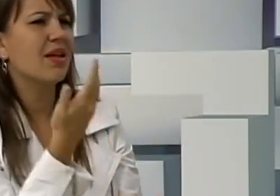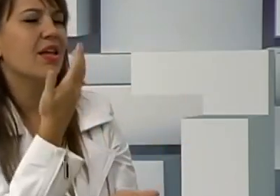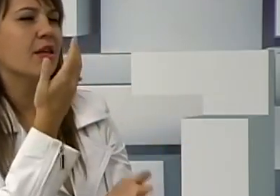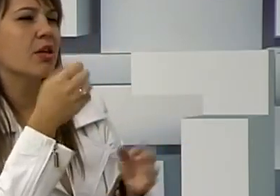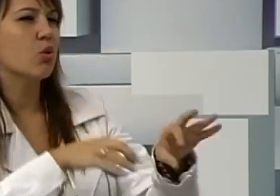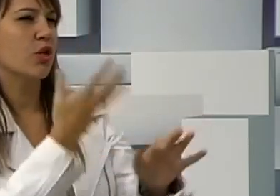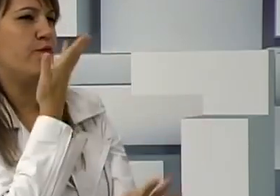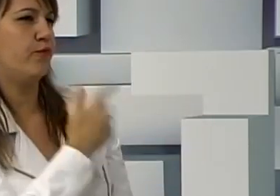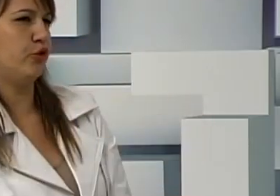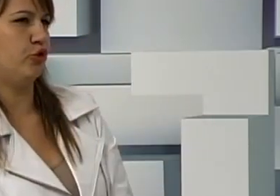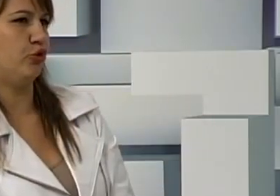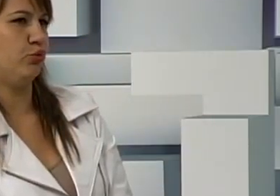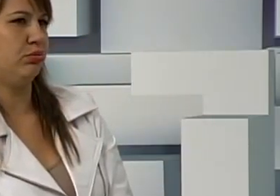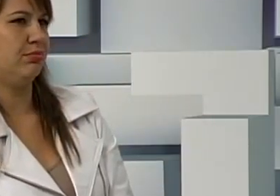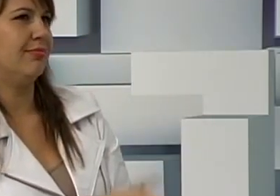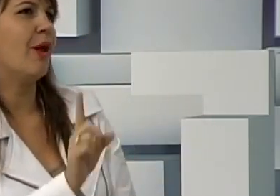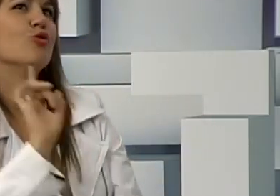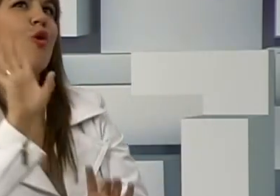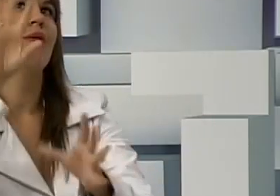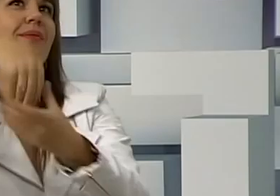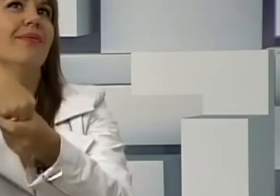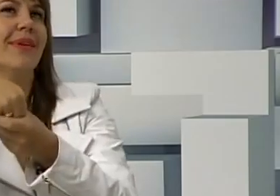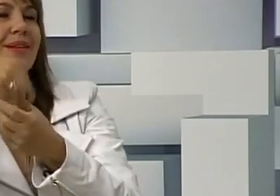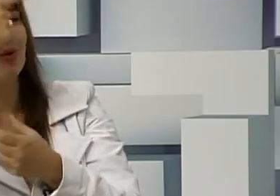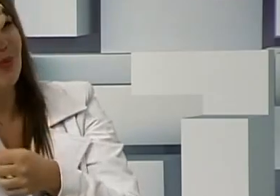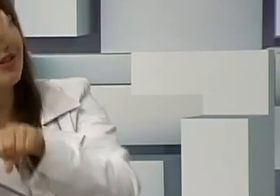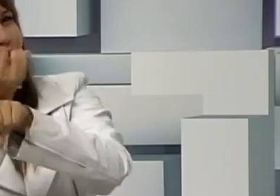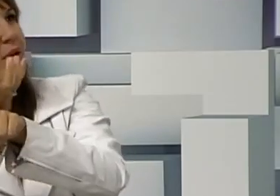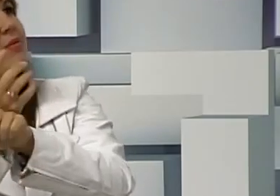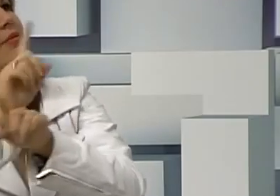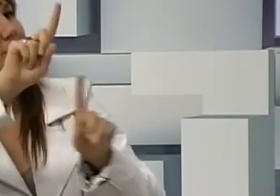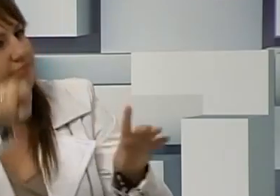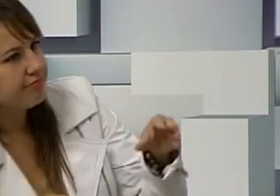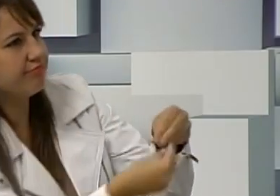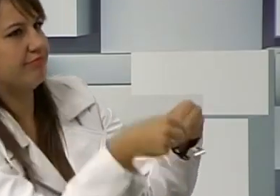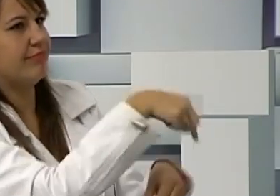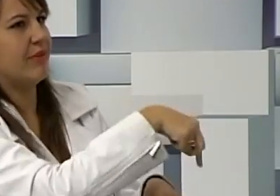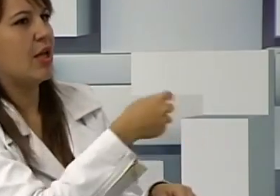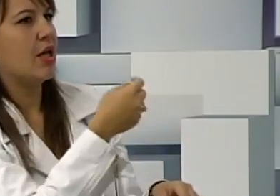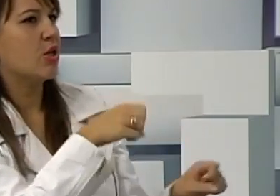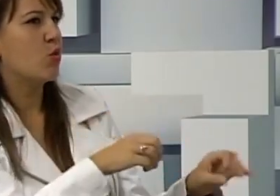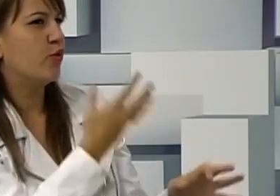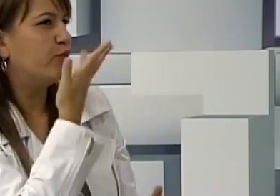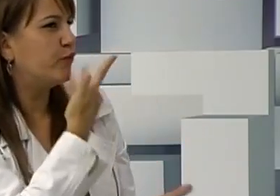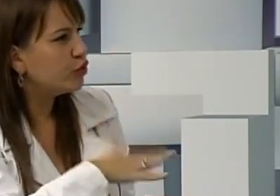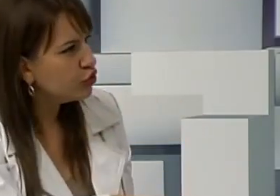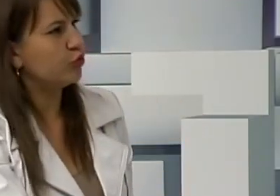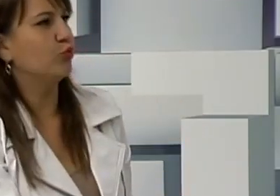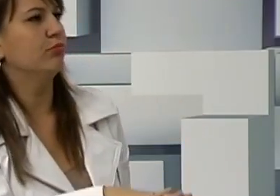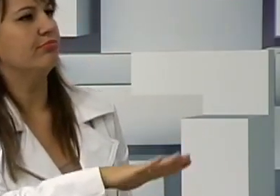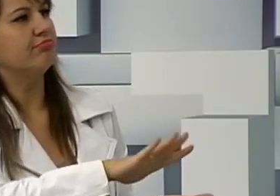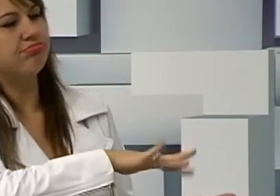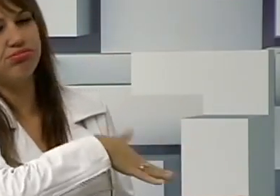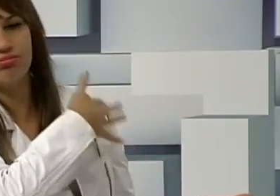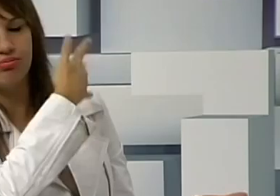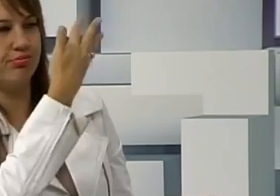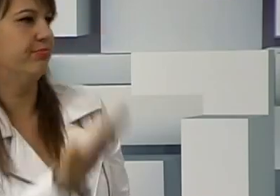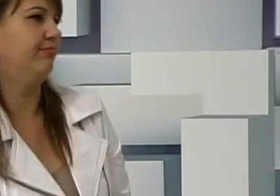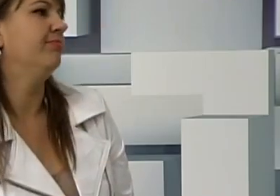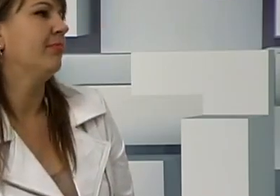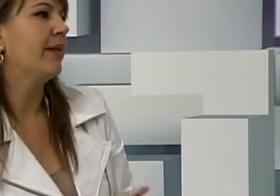de respeitar o ensino, pelo menos na educação infantil, no ensino fundamental, anos iniciais, que essa criança aprenda primeiro na sua língua, na